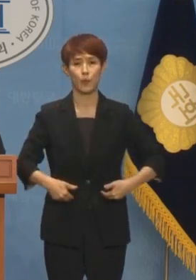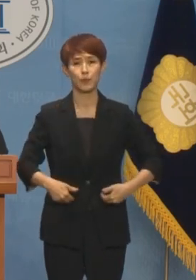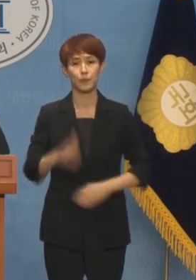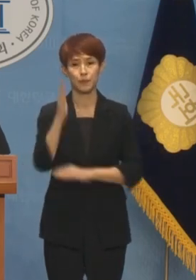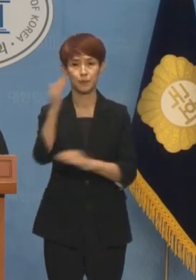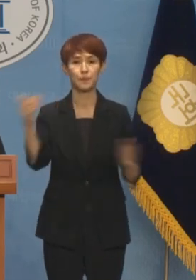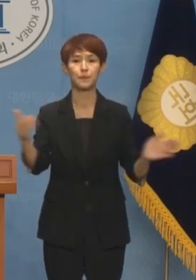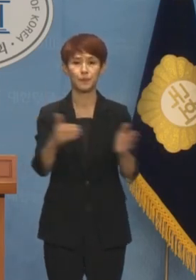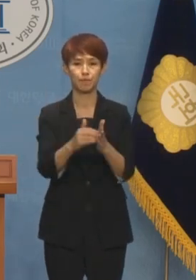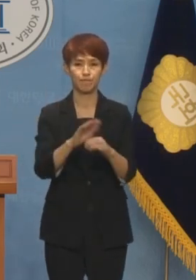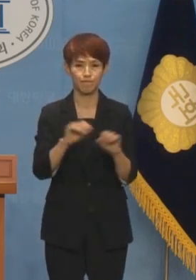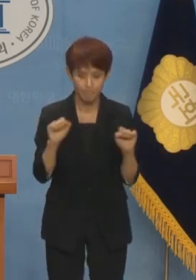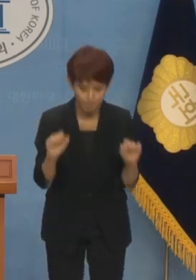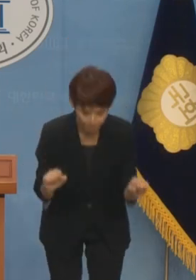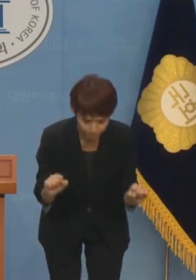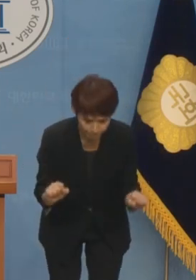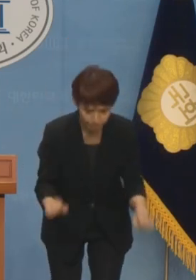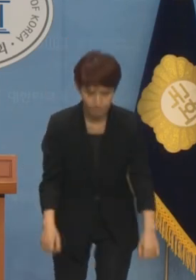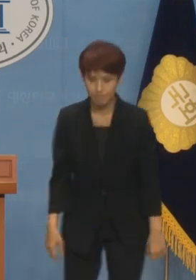이상입니다.